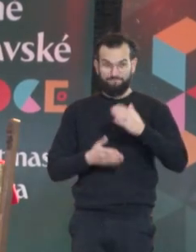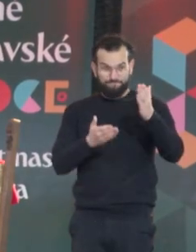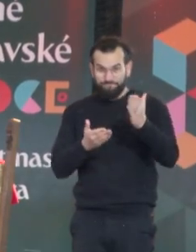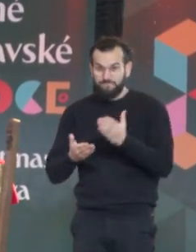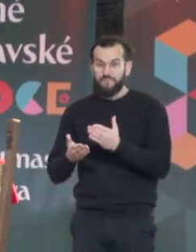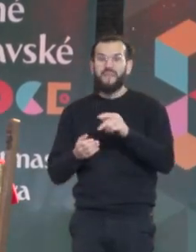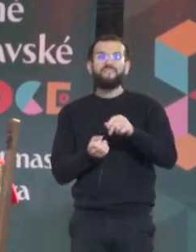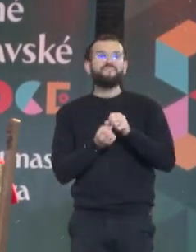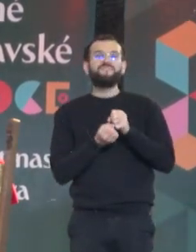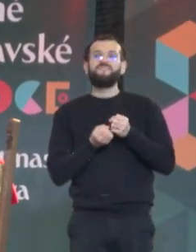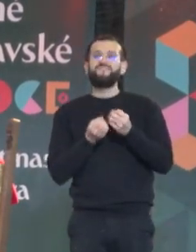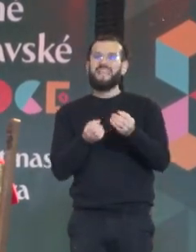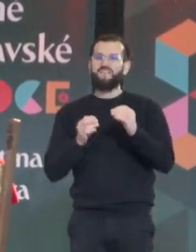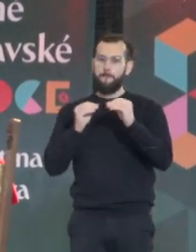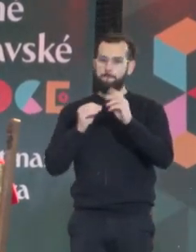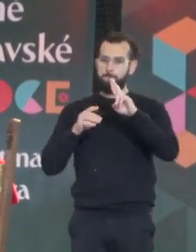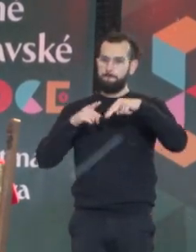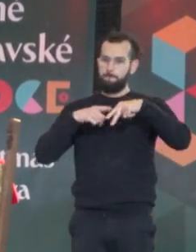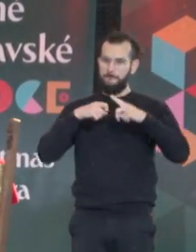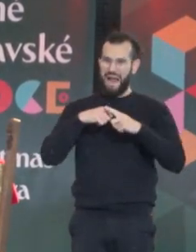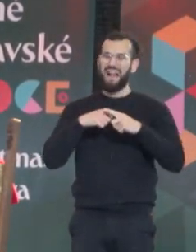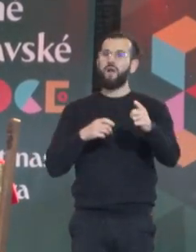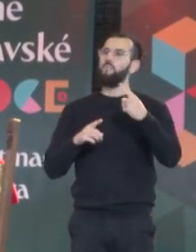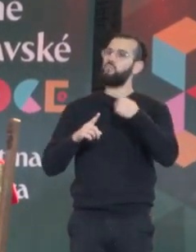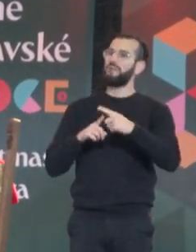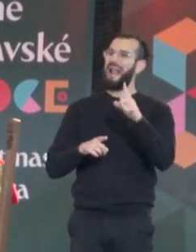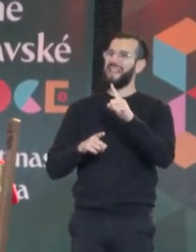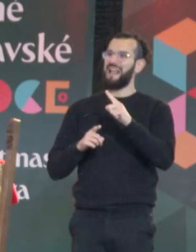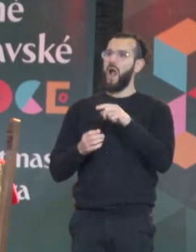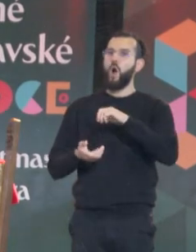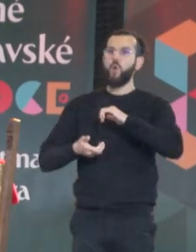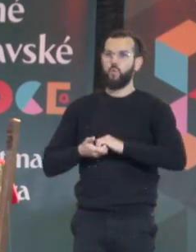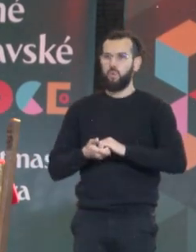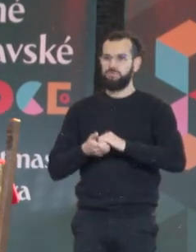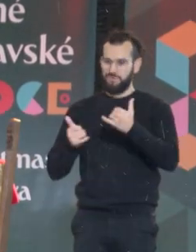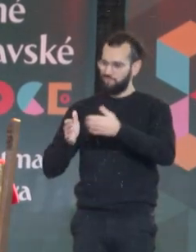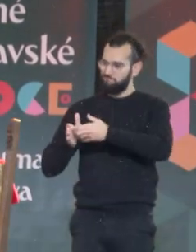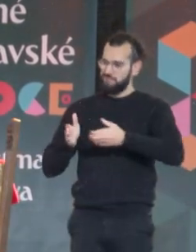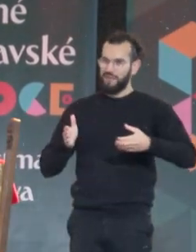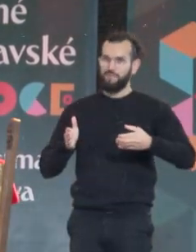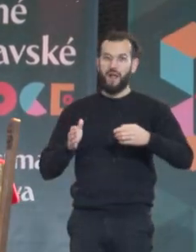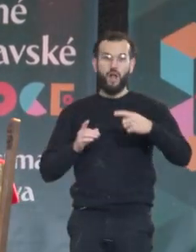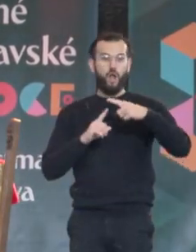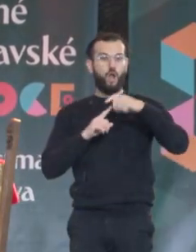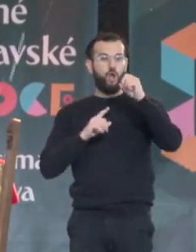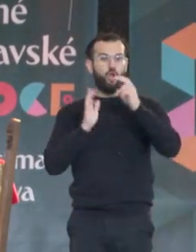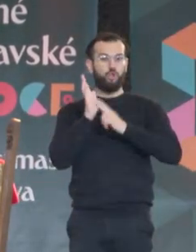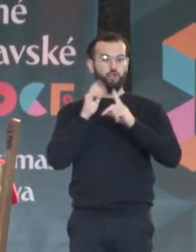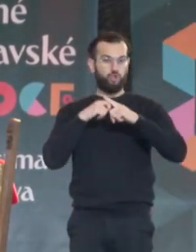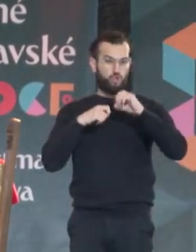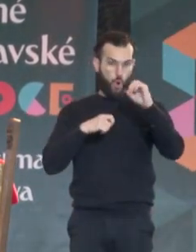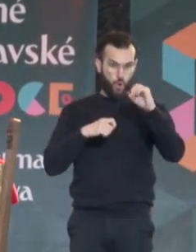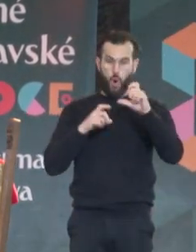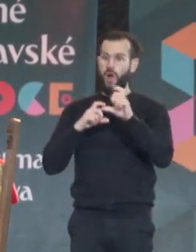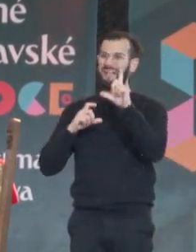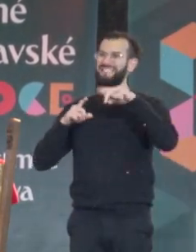mene vydavateľstva Brak a literárneho klubu príbeh, ktorý sa volá Tonko, Slavka a kúzelné